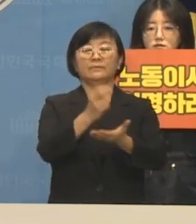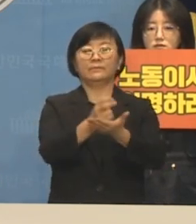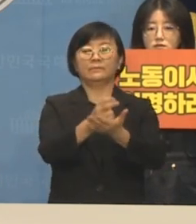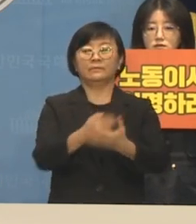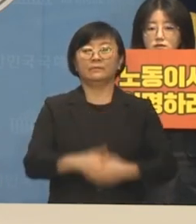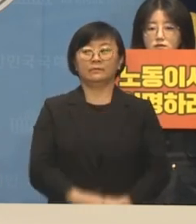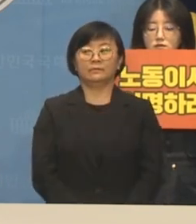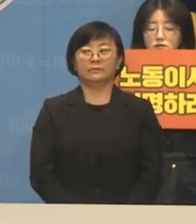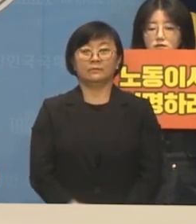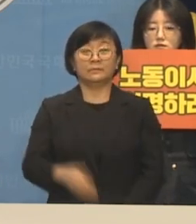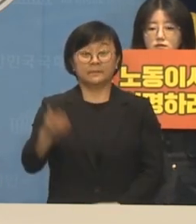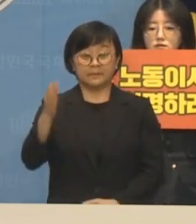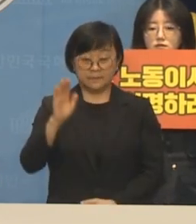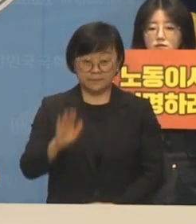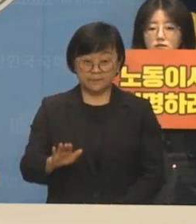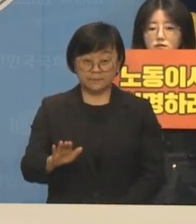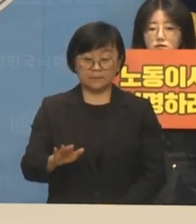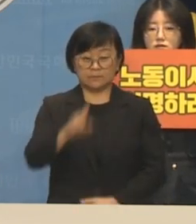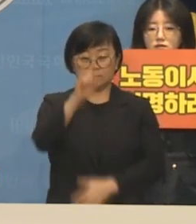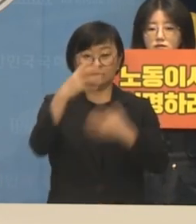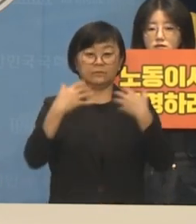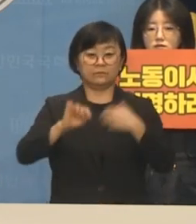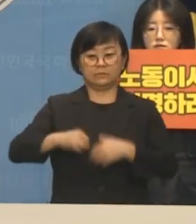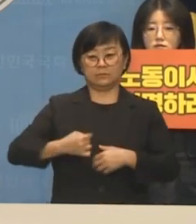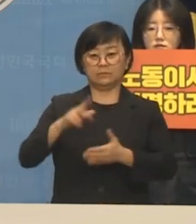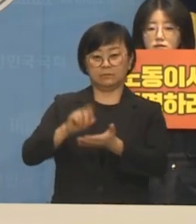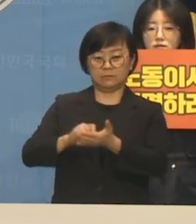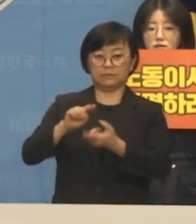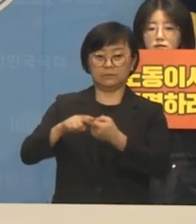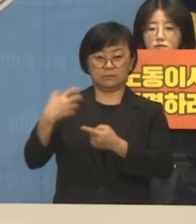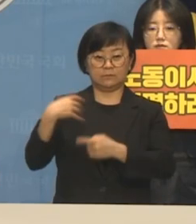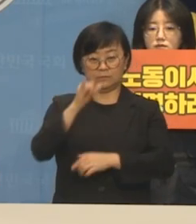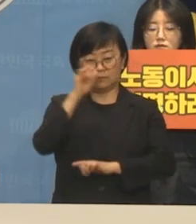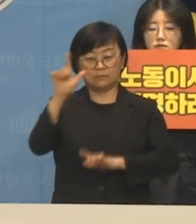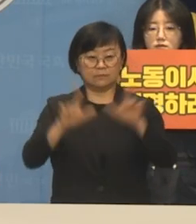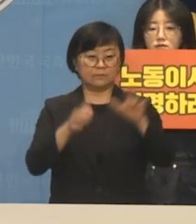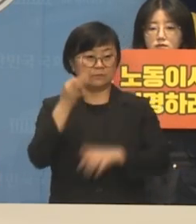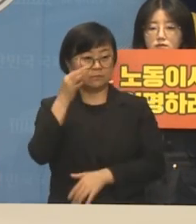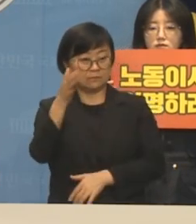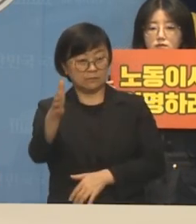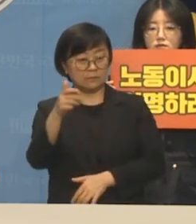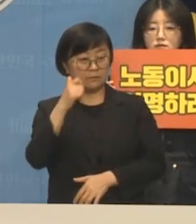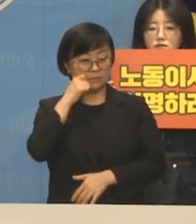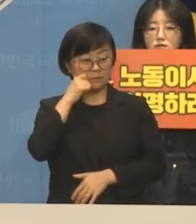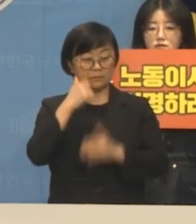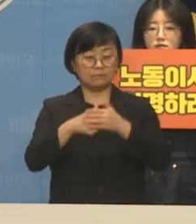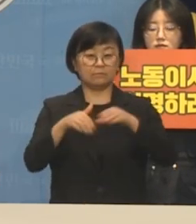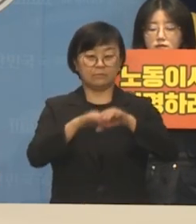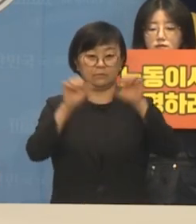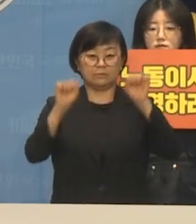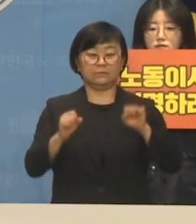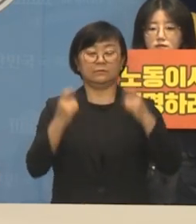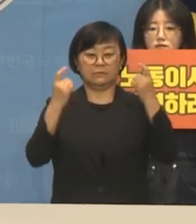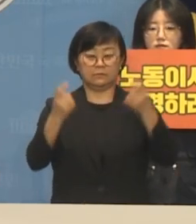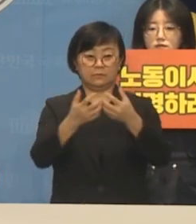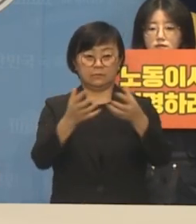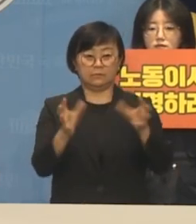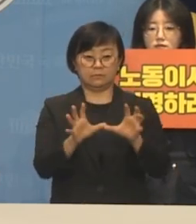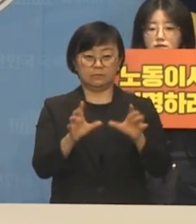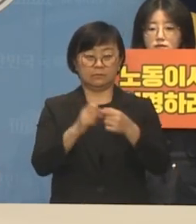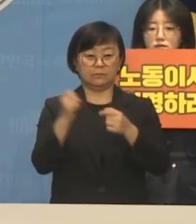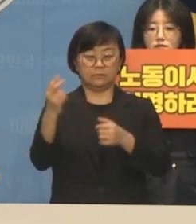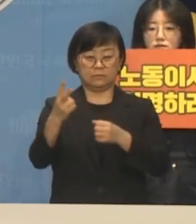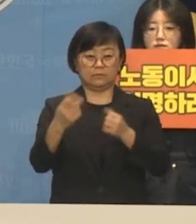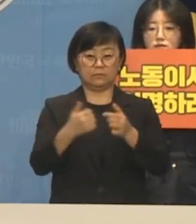제도입니다. 그럼에도 불구하고 정부 스스로 이 문제에 대해서 책임 있는 자세를 보이지 못하는 문체부, 특별히